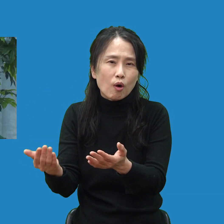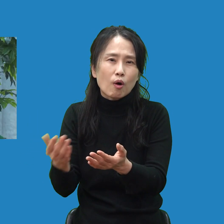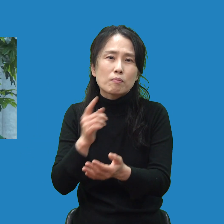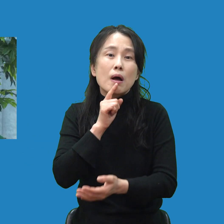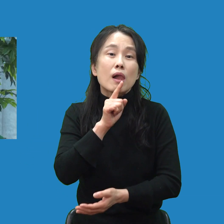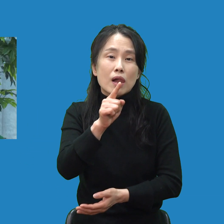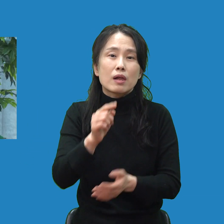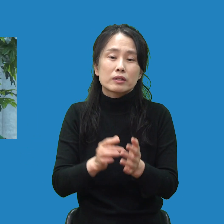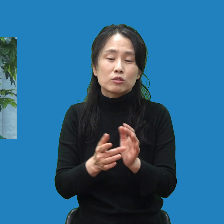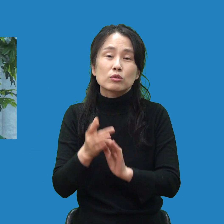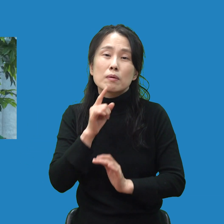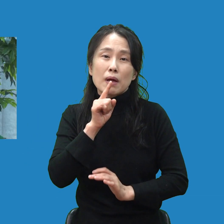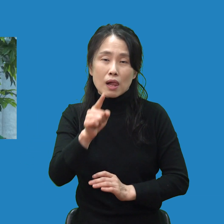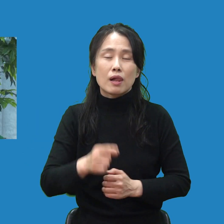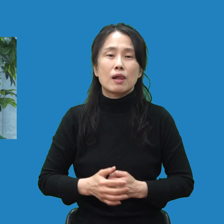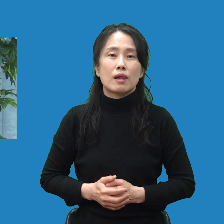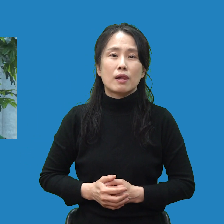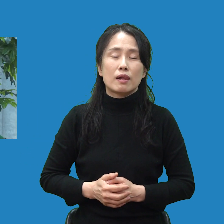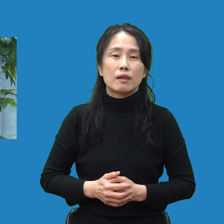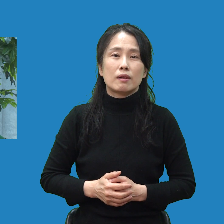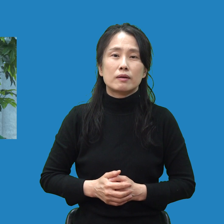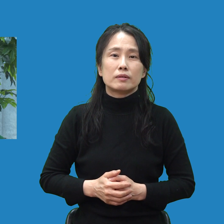하셨습니다. 그러자